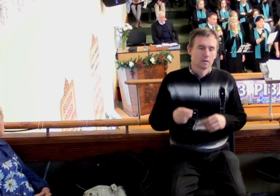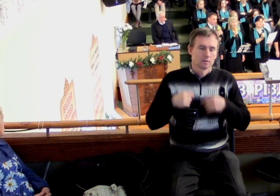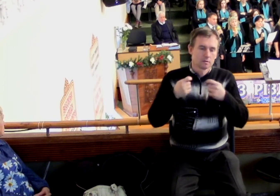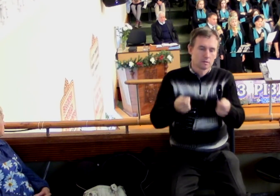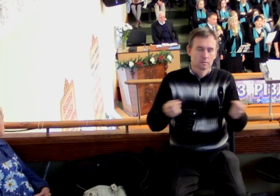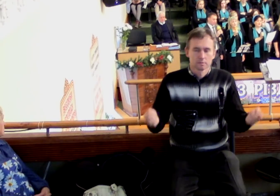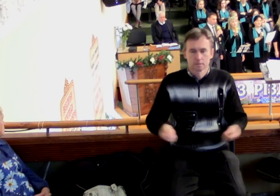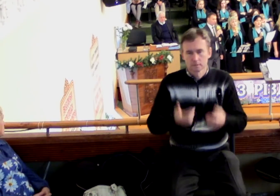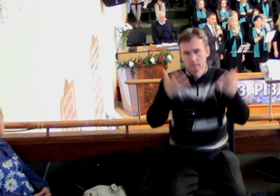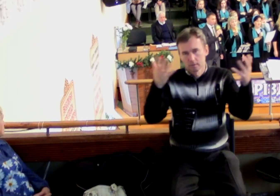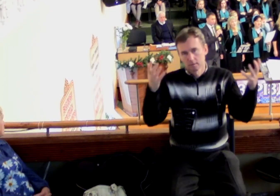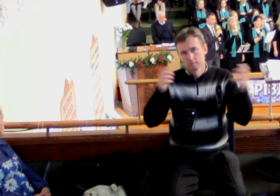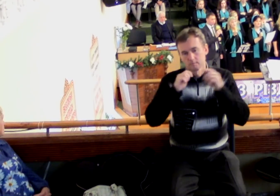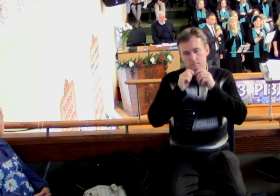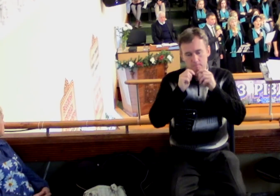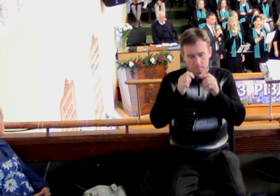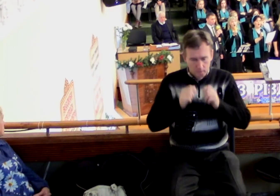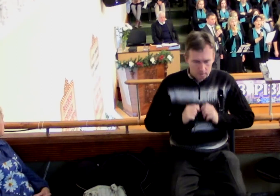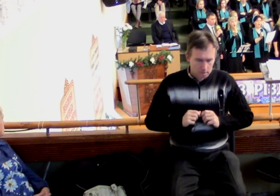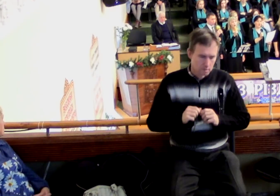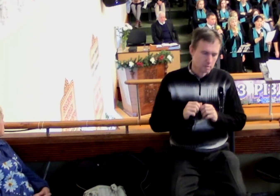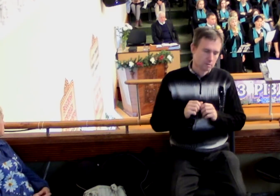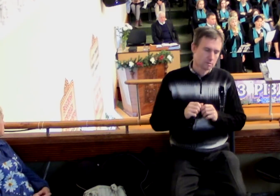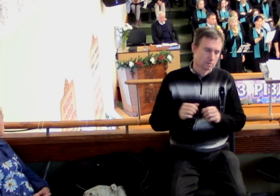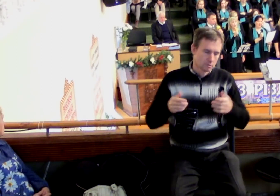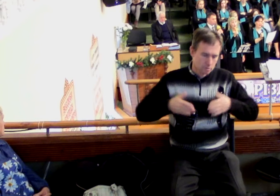свет, подарил нам Рождество.